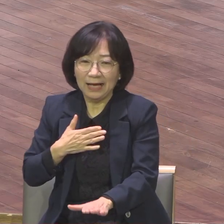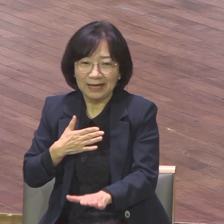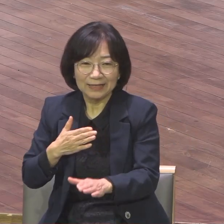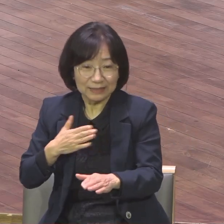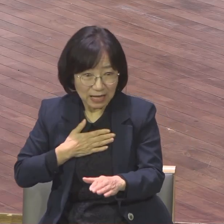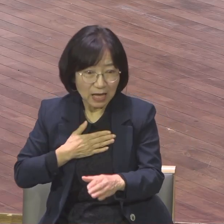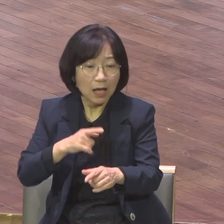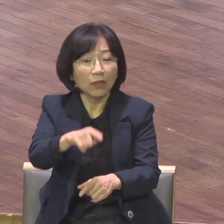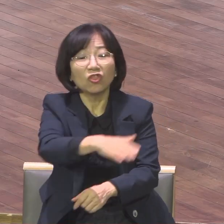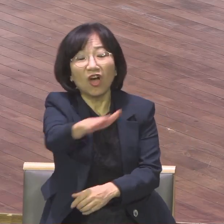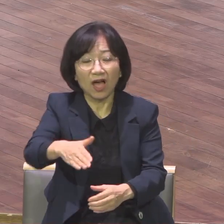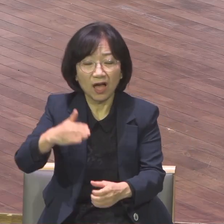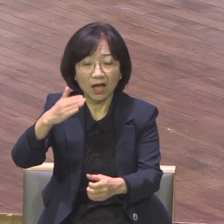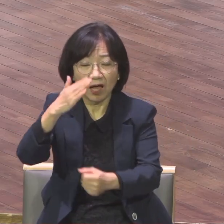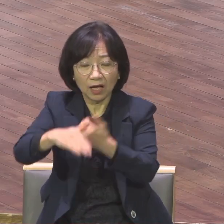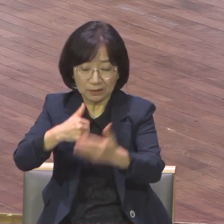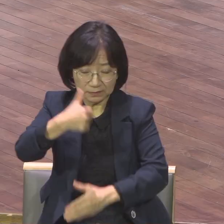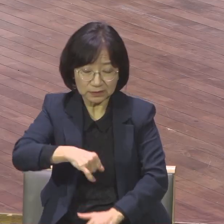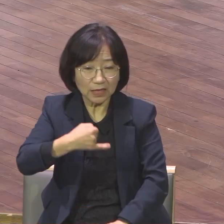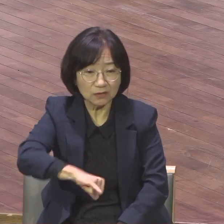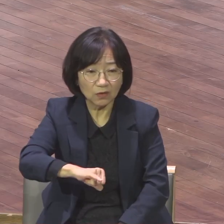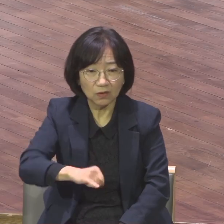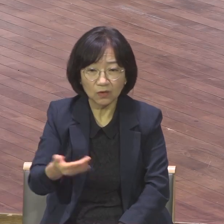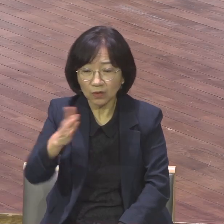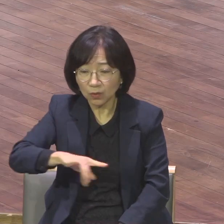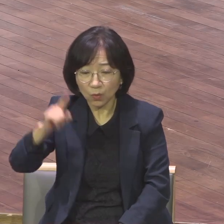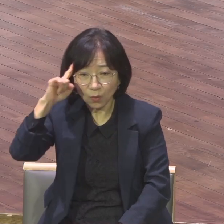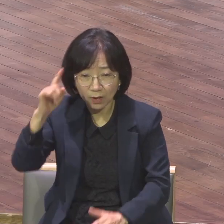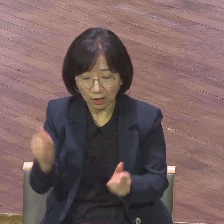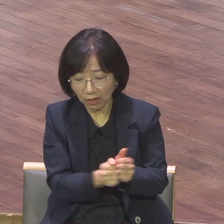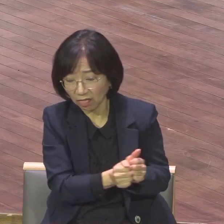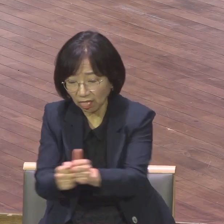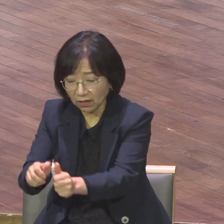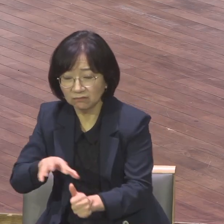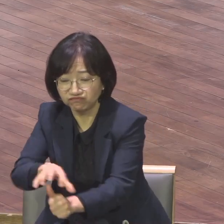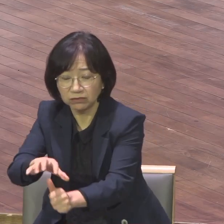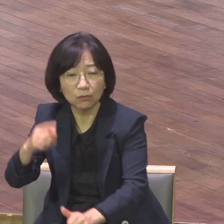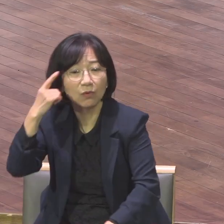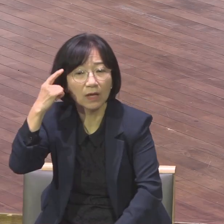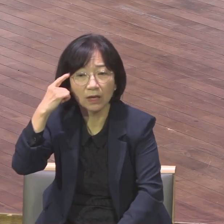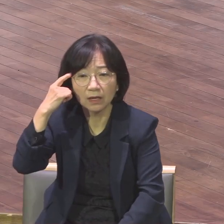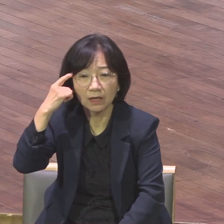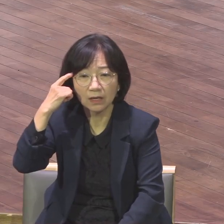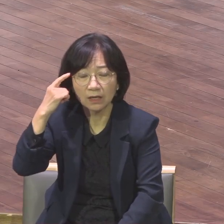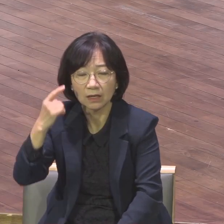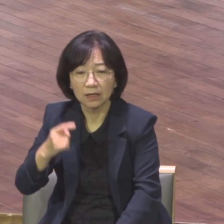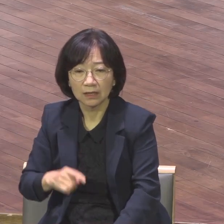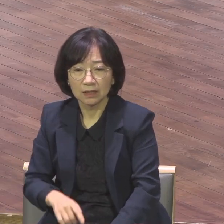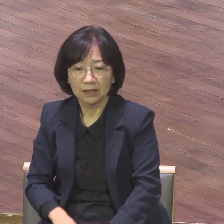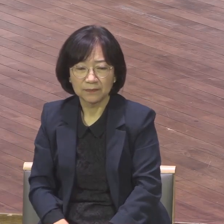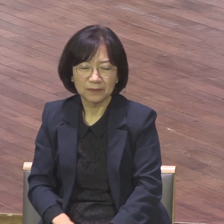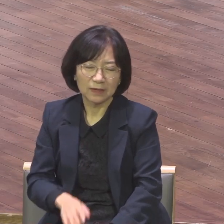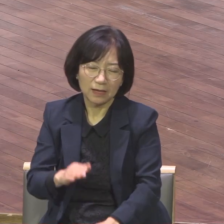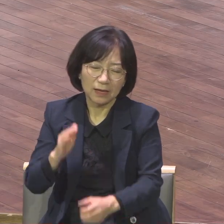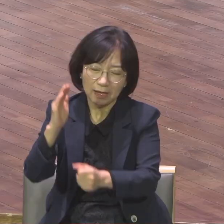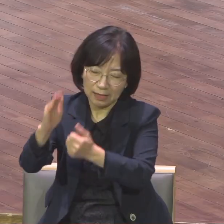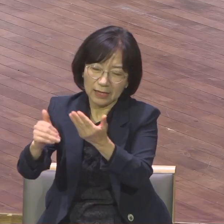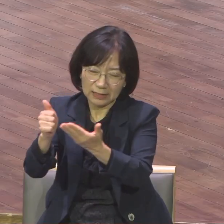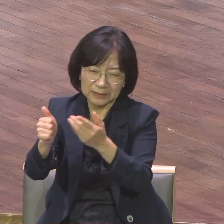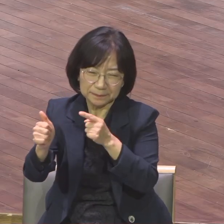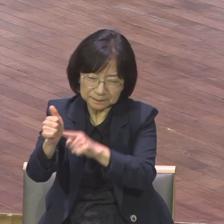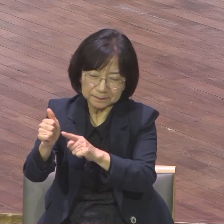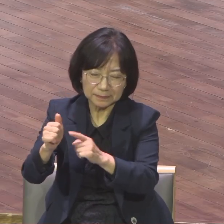구원받은 하나님 자녀가 왜 자꾸 포로생활 하는지 아세요? 불신자보다 못한 삶을 왜 사는지 아시냐고요. 하나님께로 돌아오는